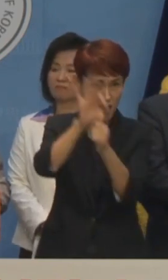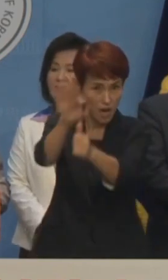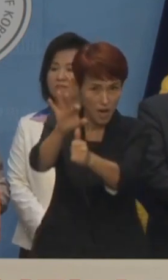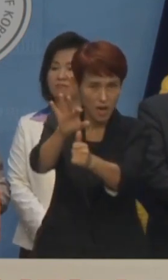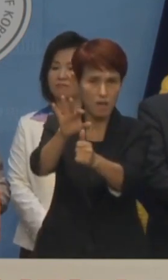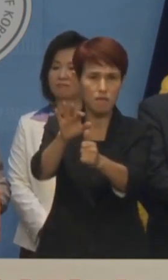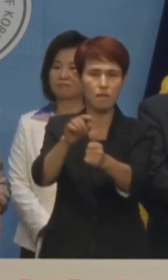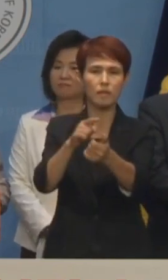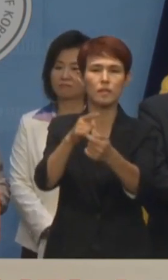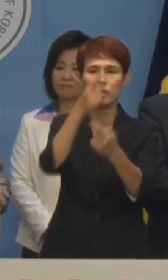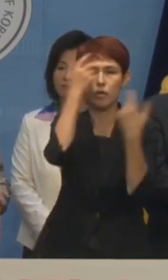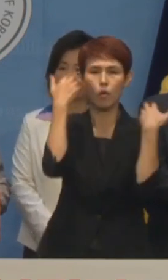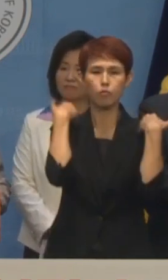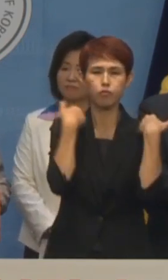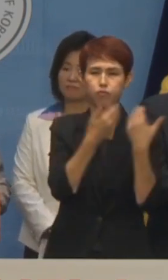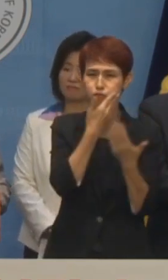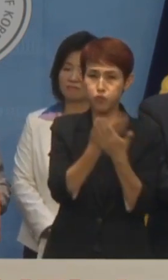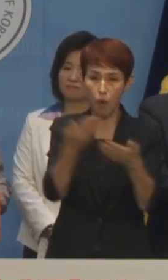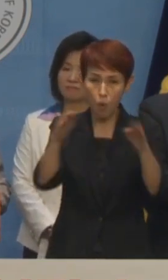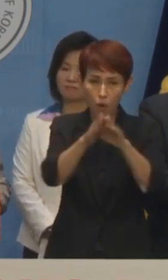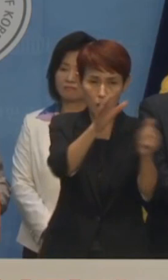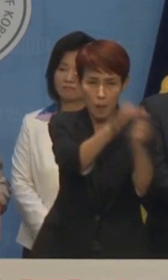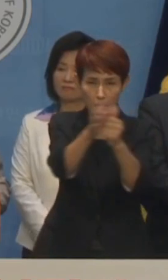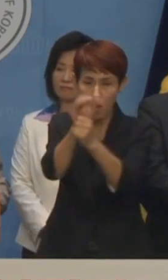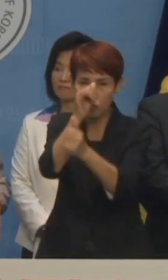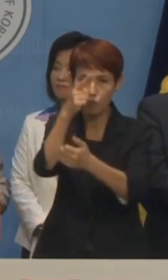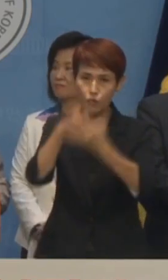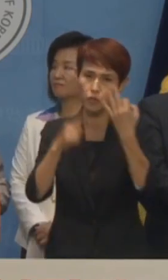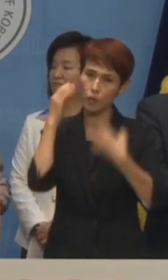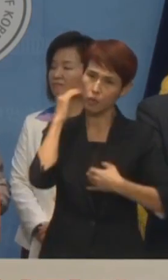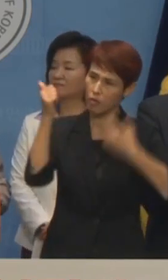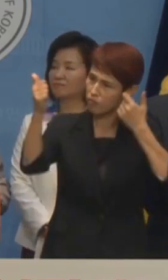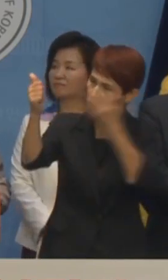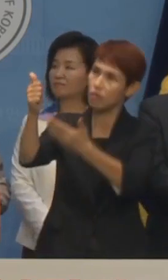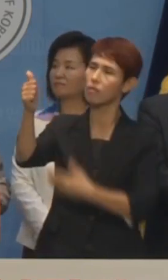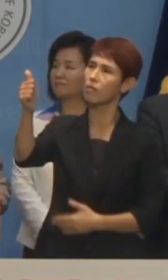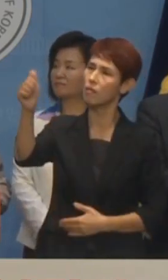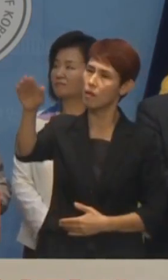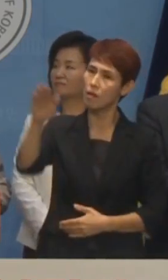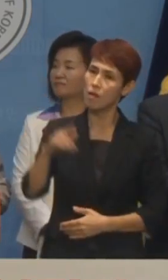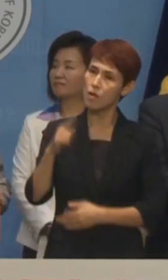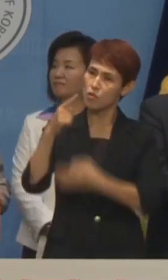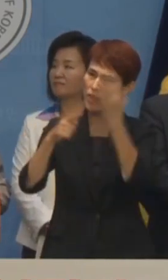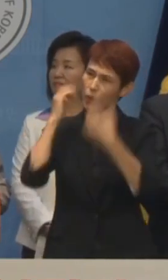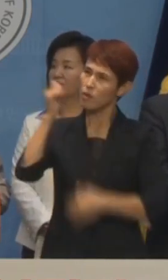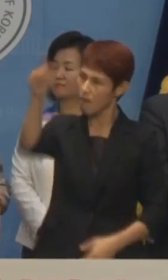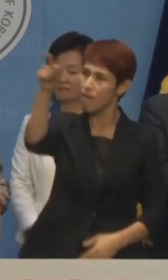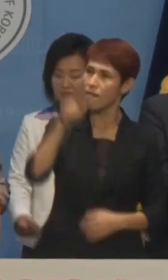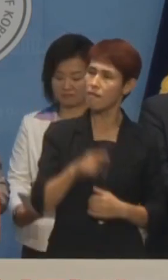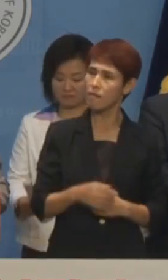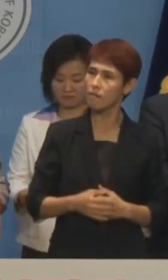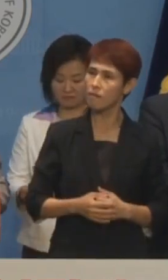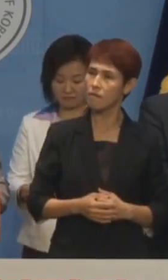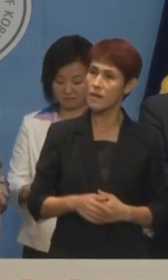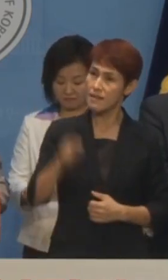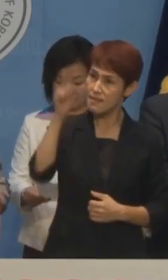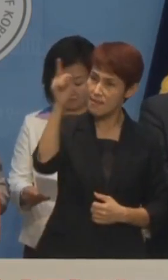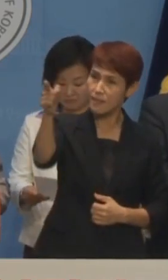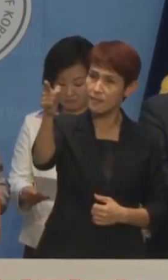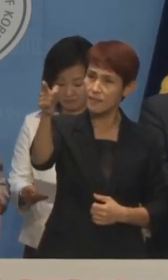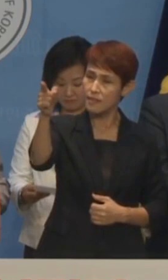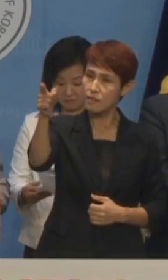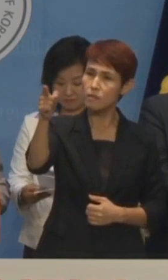주요 요직에 임명하는 윤석열 대통령에게 묻습니다. 윤석열 대통령,